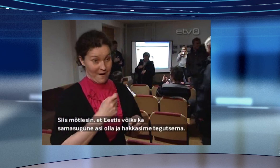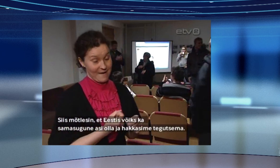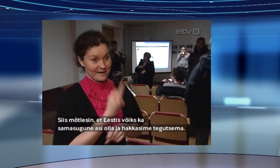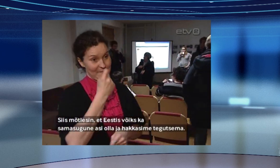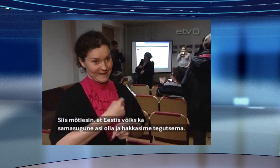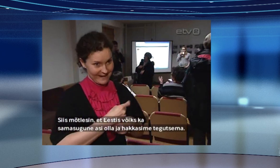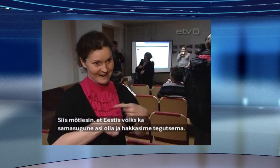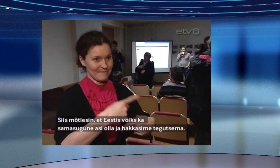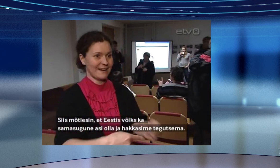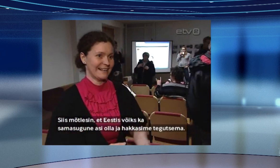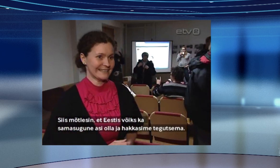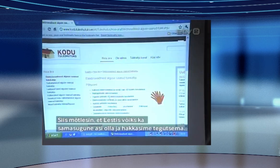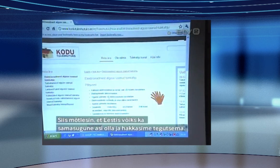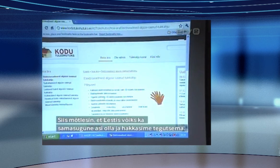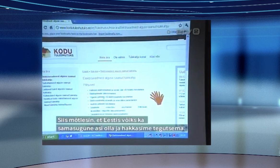Eesti samalaadset asja teha.